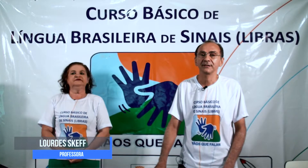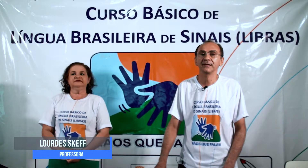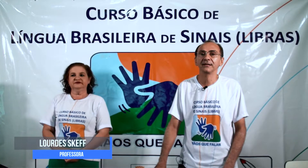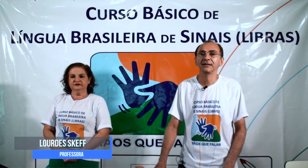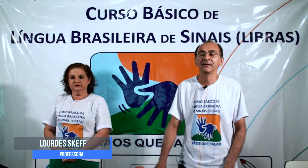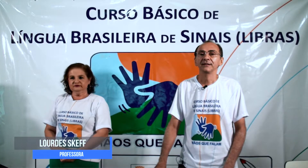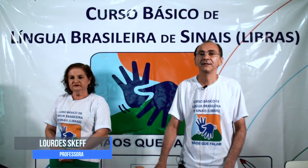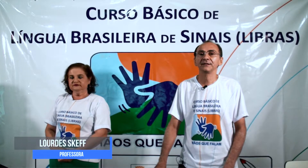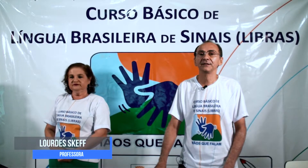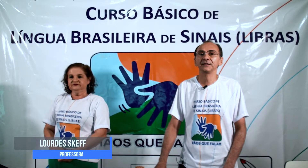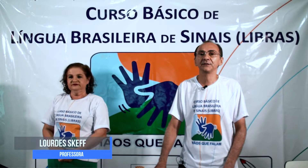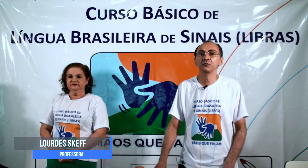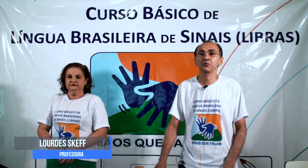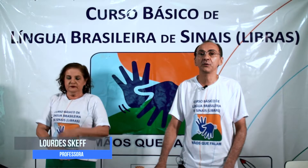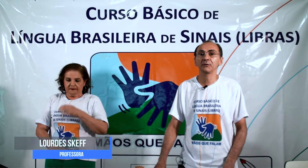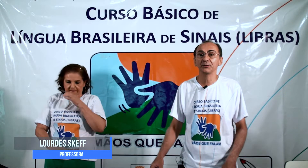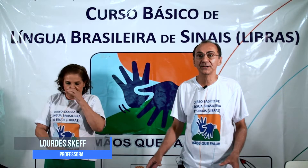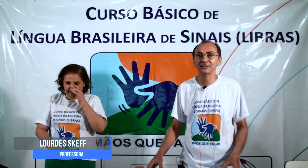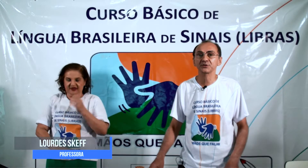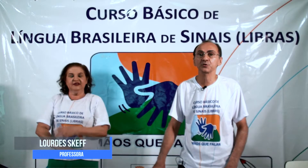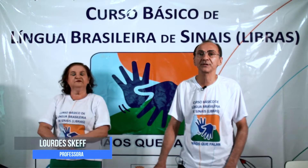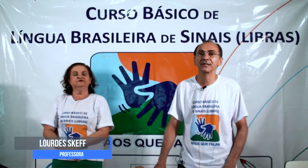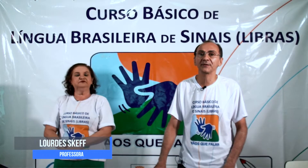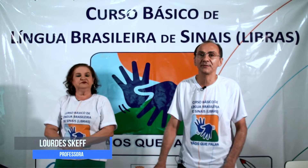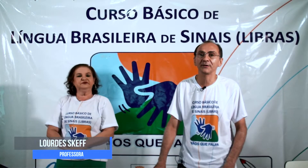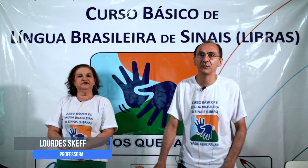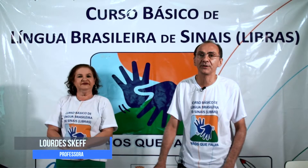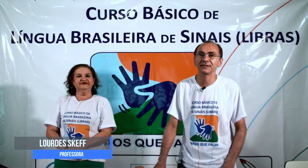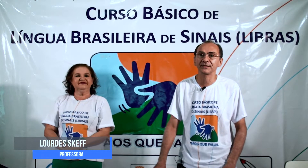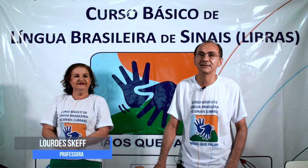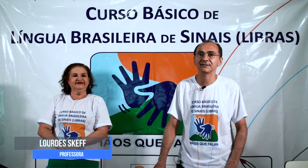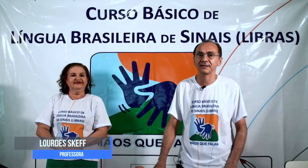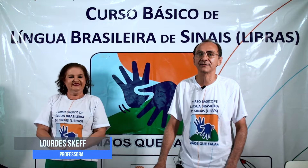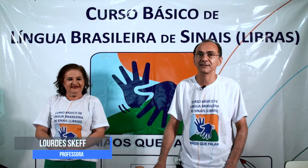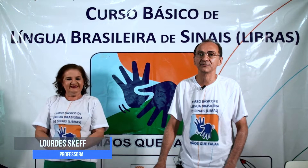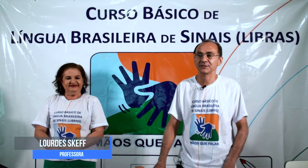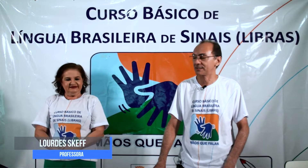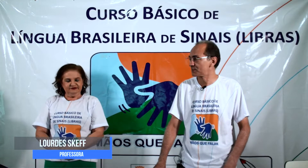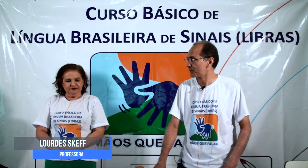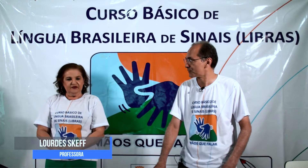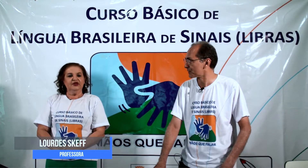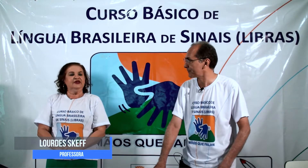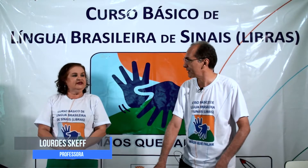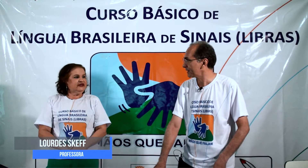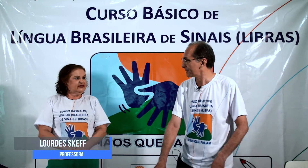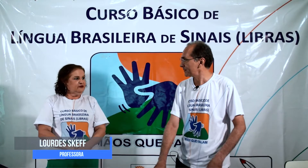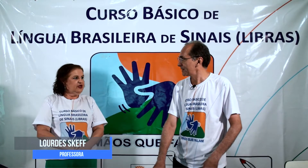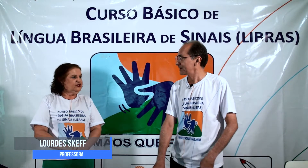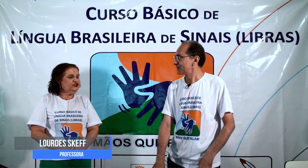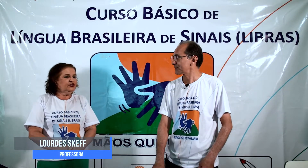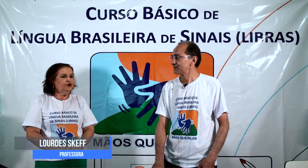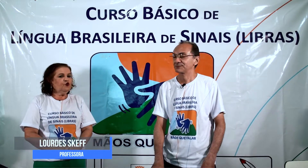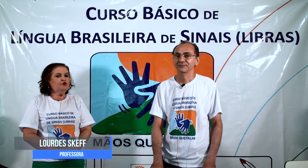né? E a comunidade surda também me acompanha nesses 6 anos, não é isso, professora? Exatamente. Então, eu comecei